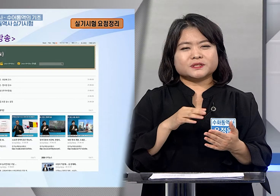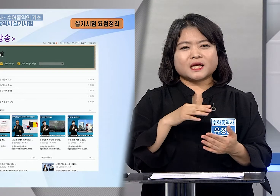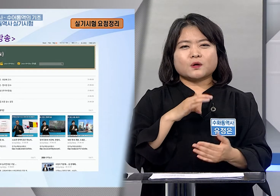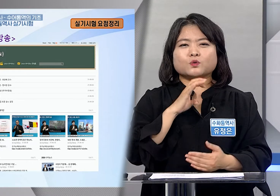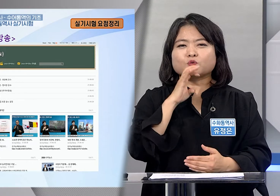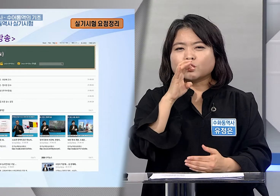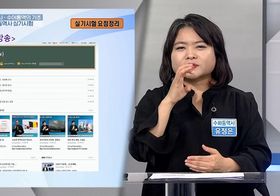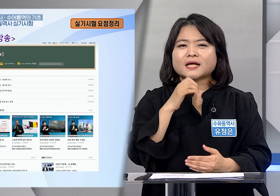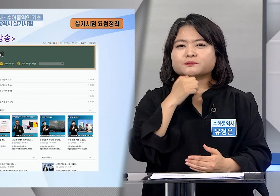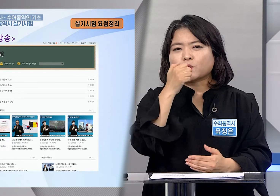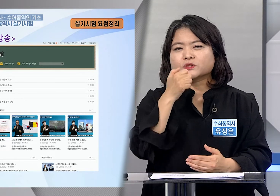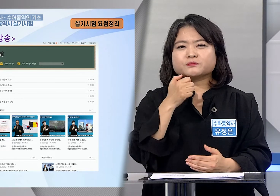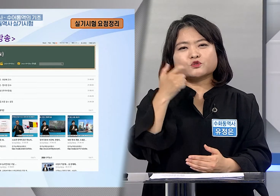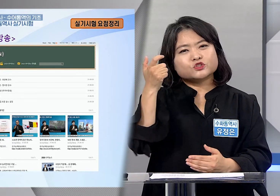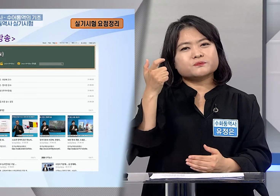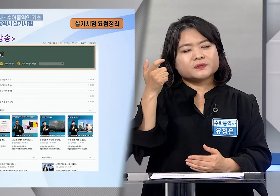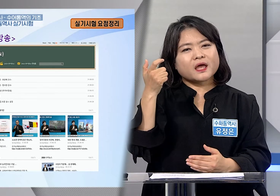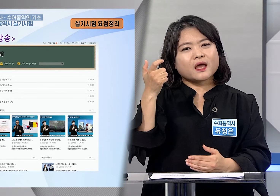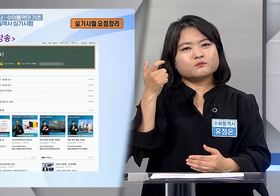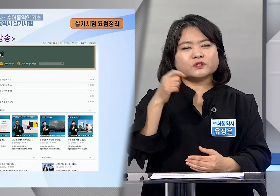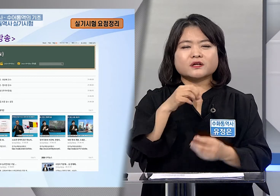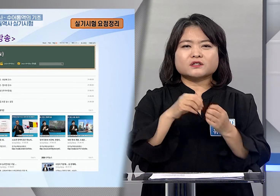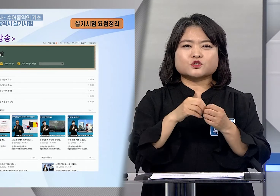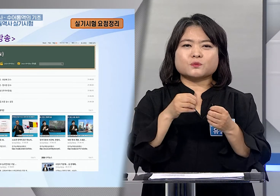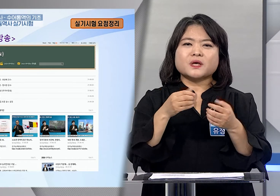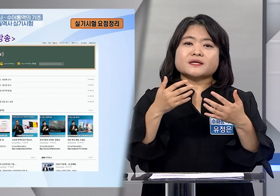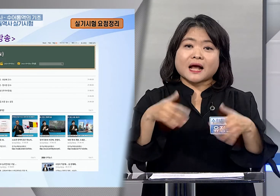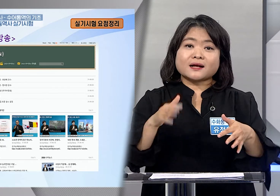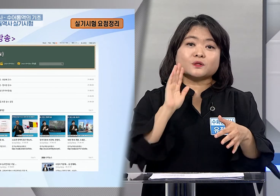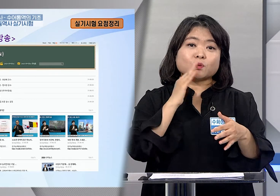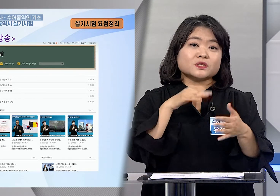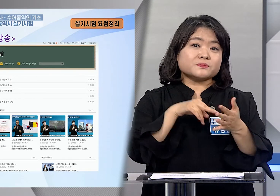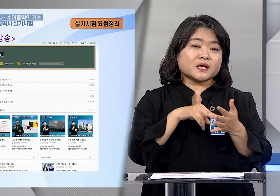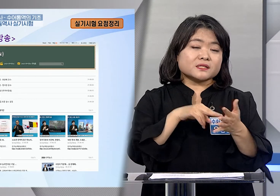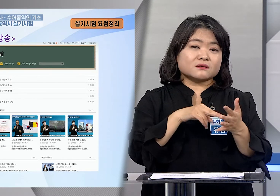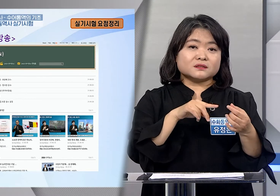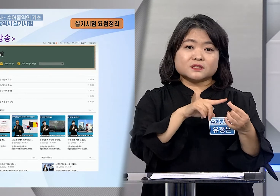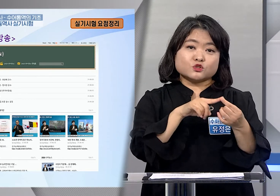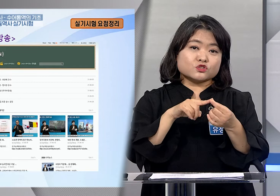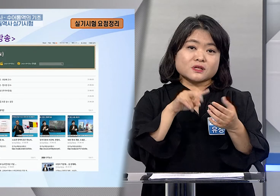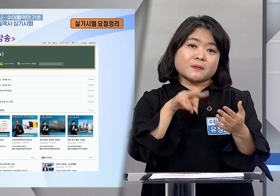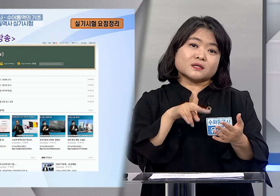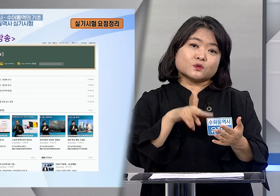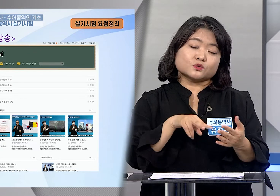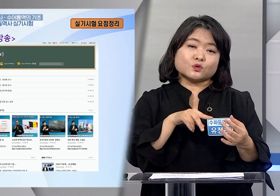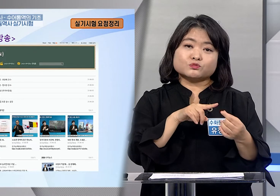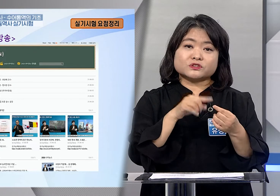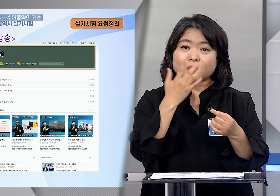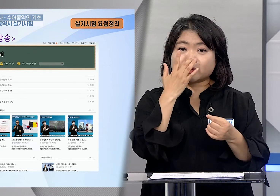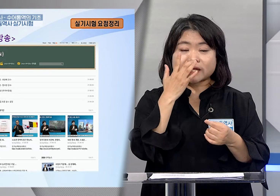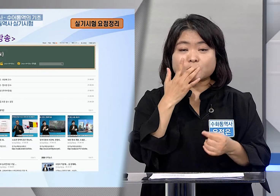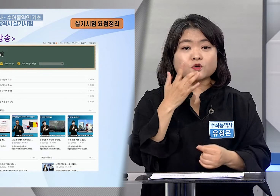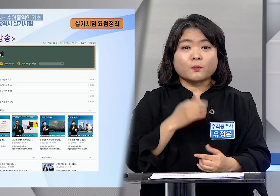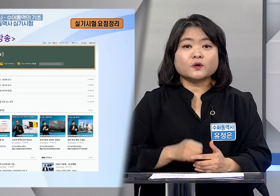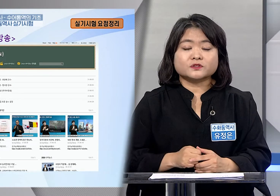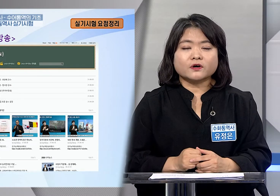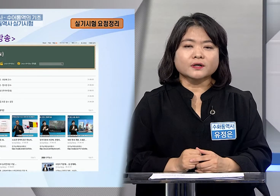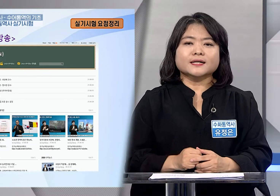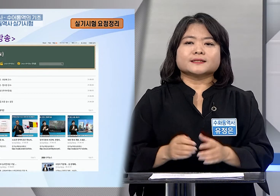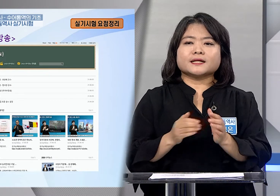이제 40대, 50대, 60대 문해력이 좀 약한 농인 입장에서는 이 뉴스 자막 읽고도 무슨 내용인지 알 수가 없거든요.